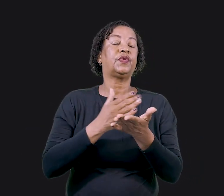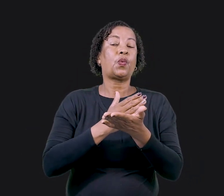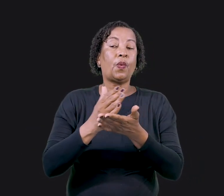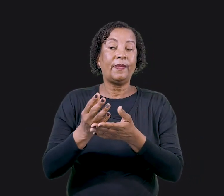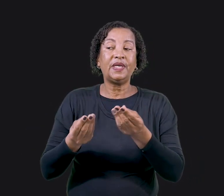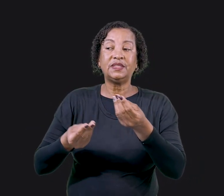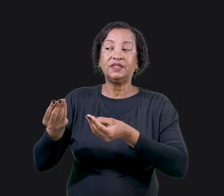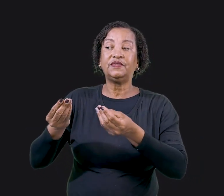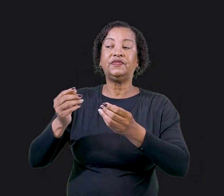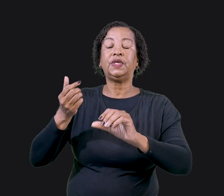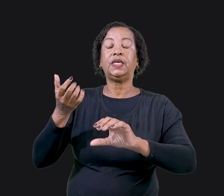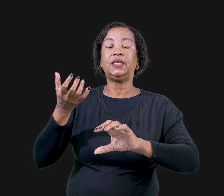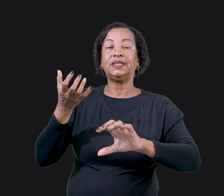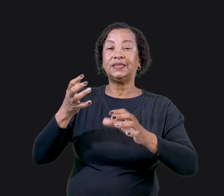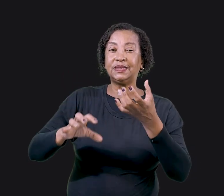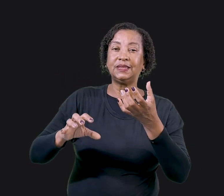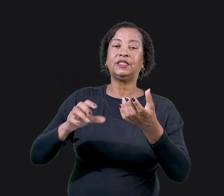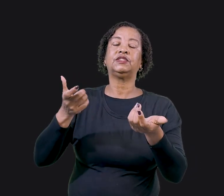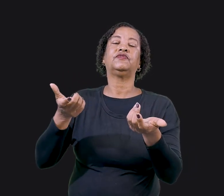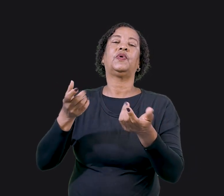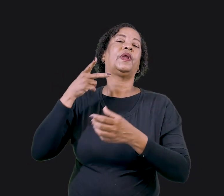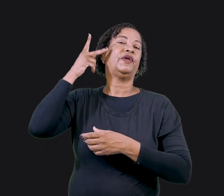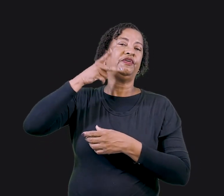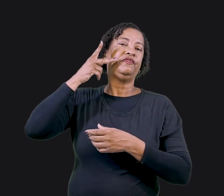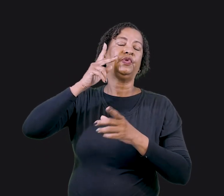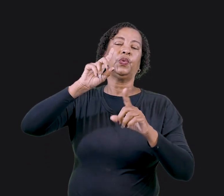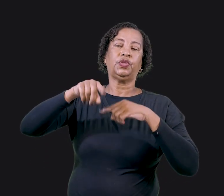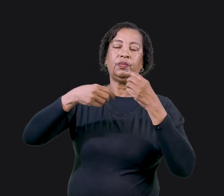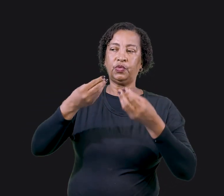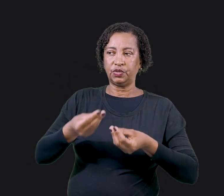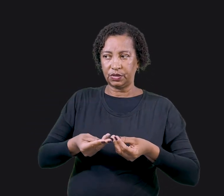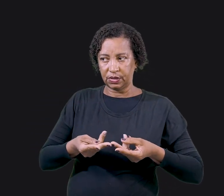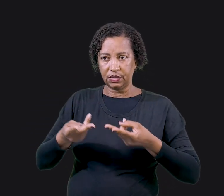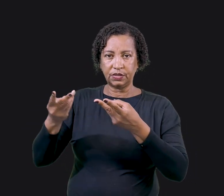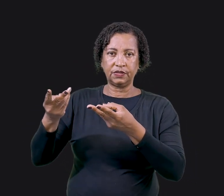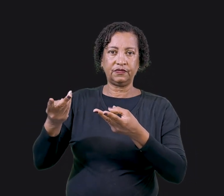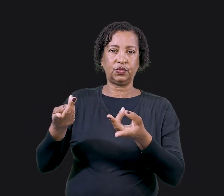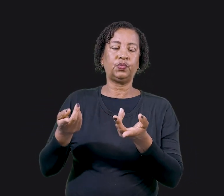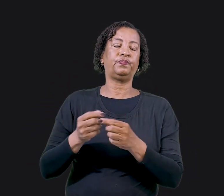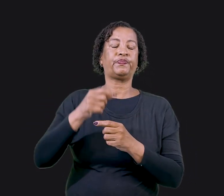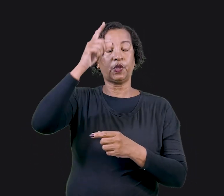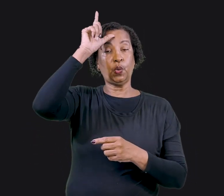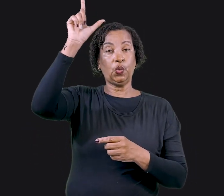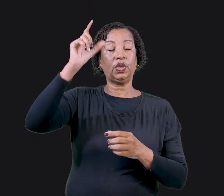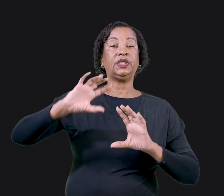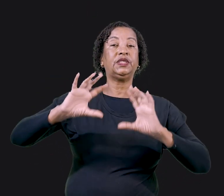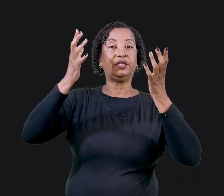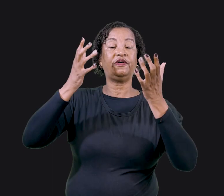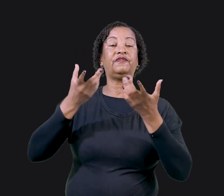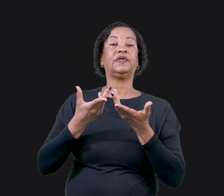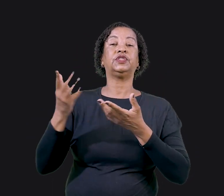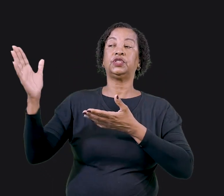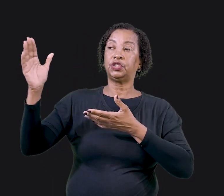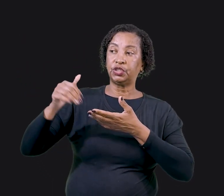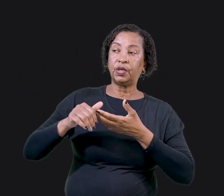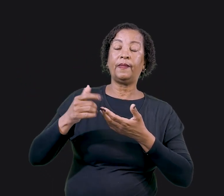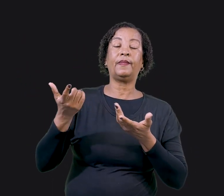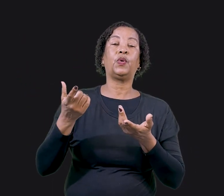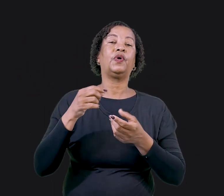se transformará em vinho. Depois que eles serviram o vinho, o encarregado da festa chamou o noivo e disse: todos servem primeiro o melhor